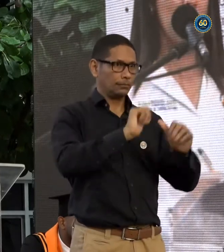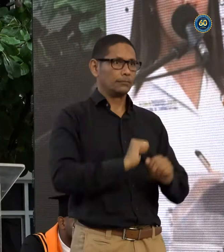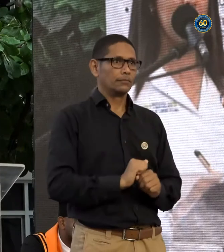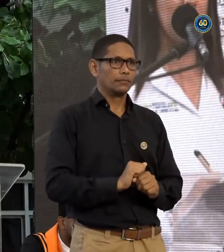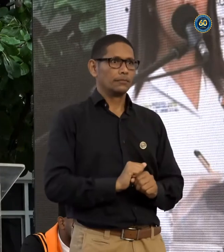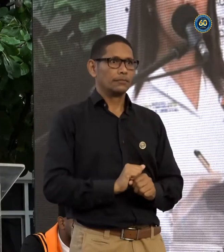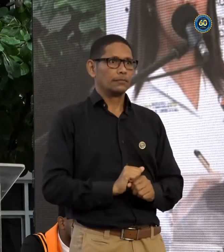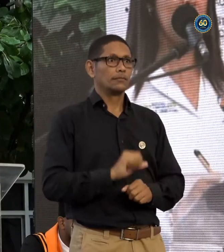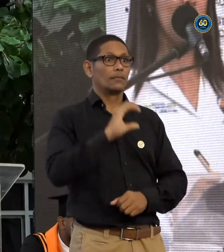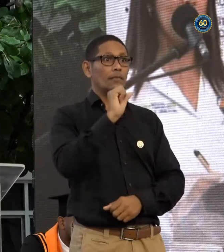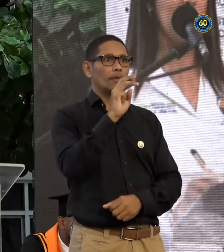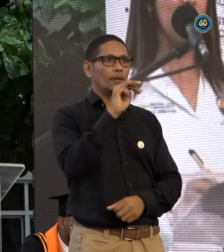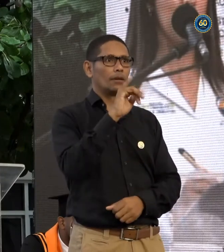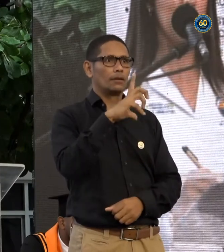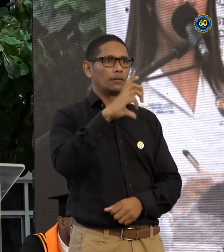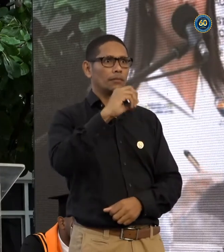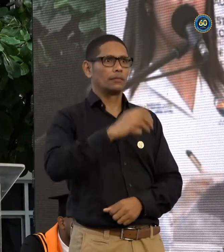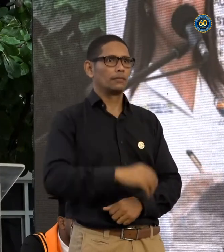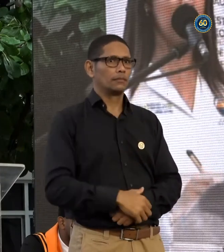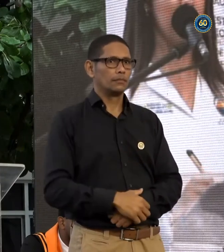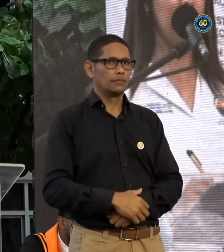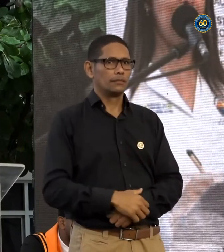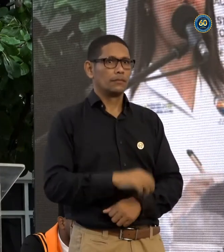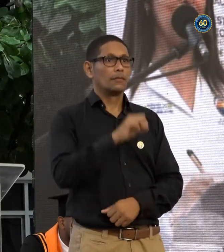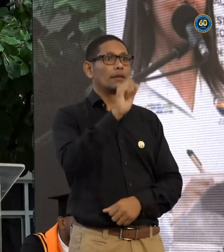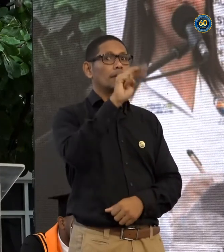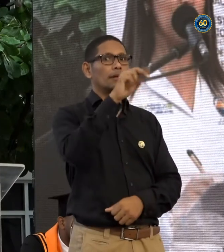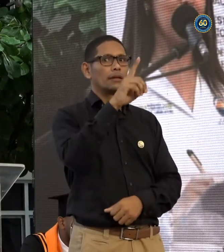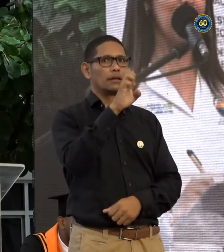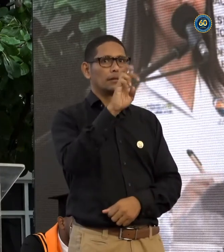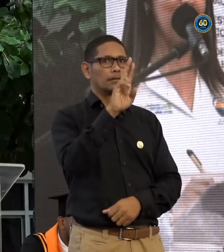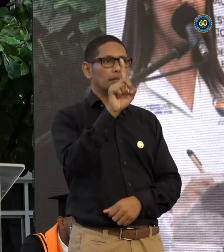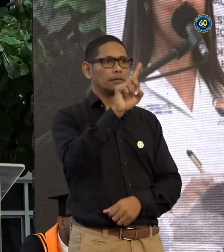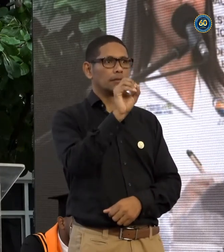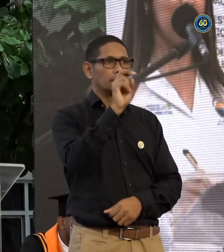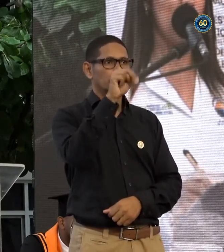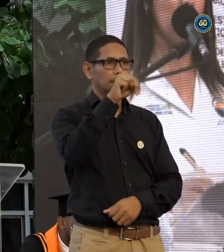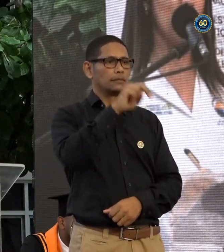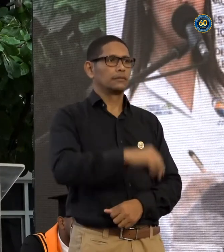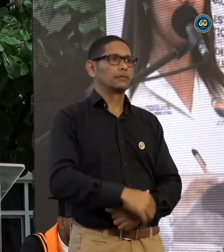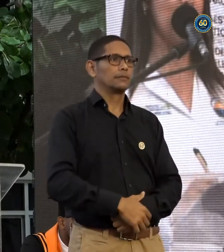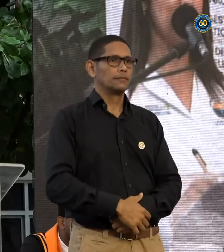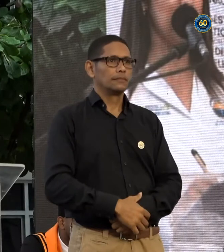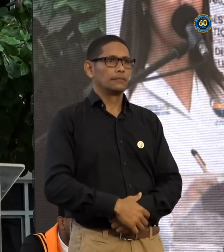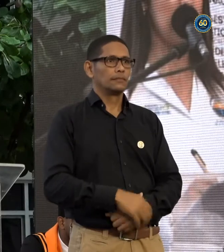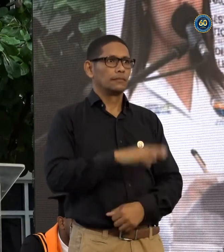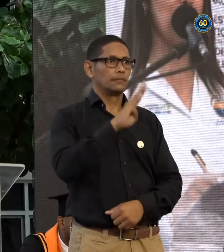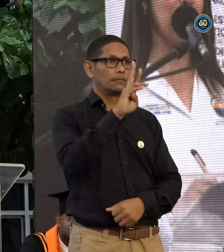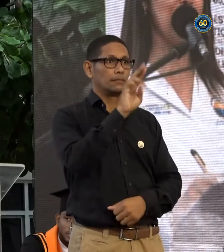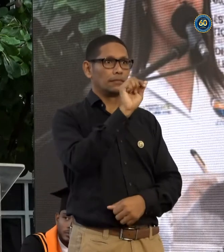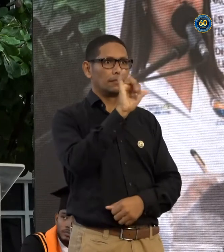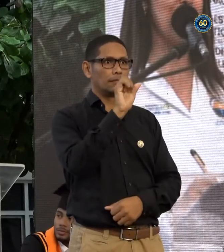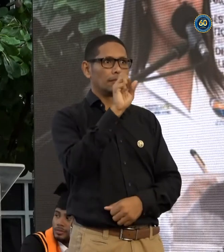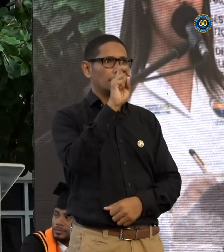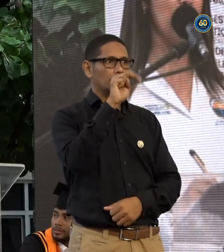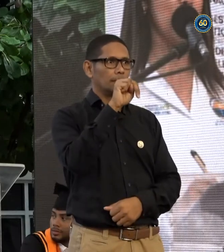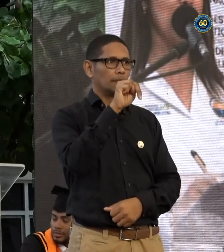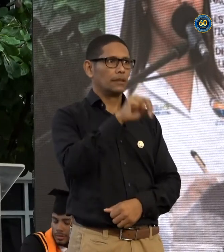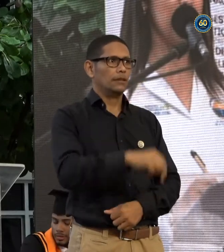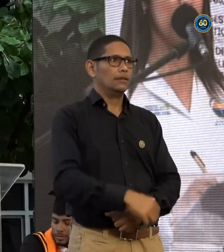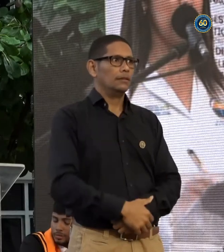es Juan Camilo Celedón segrera Anderson Enrique Barranco González Brian Felipe Rodríguez